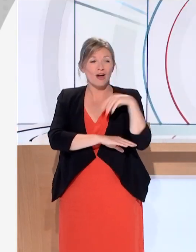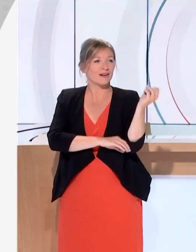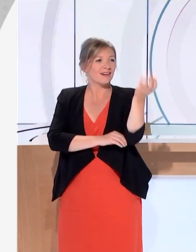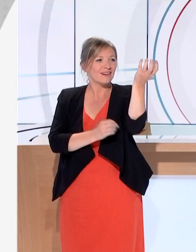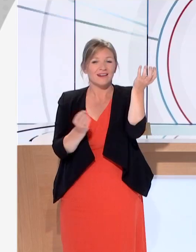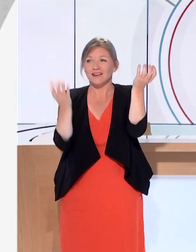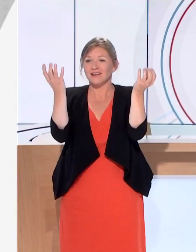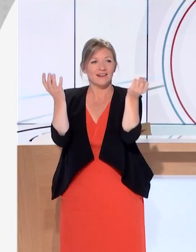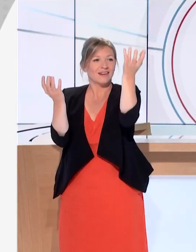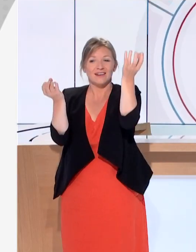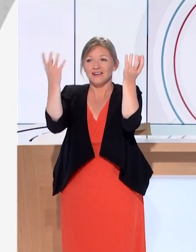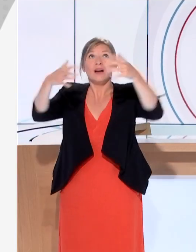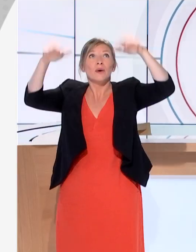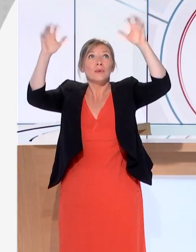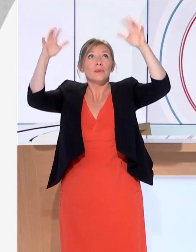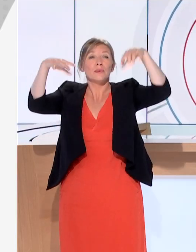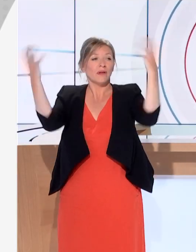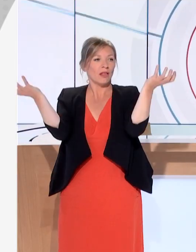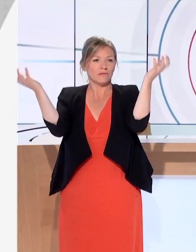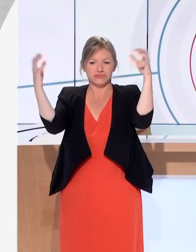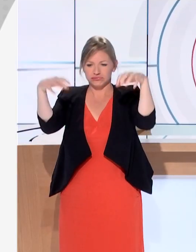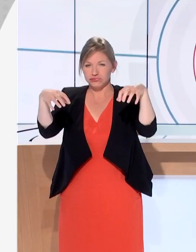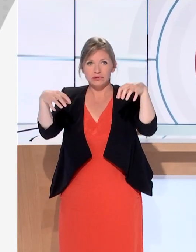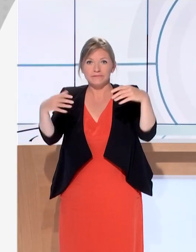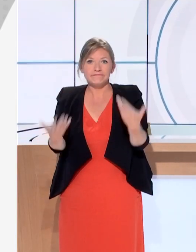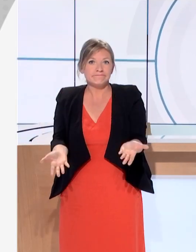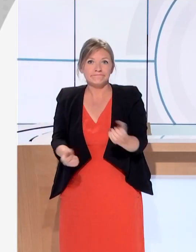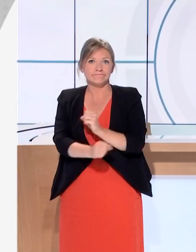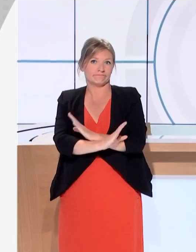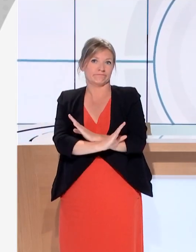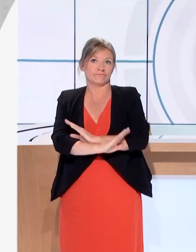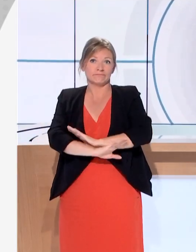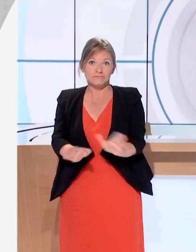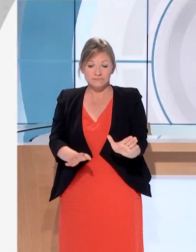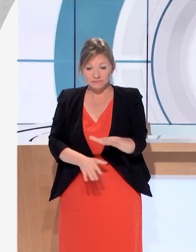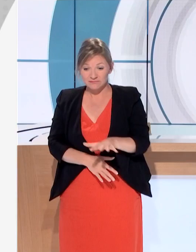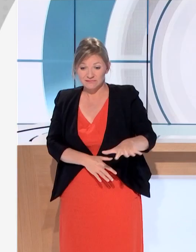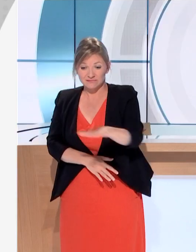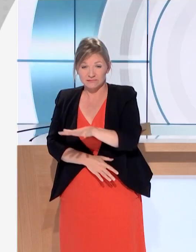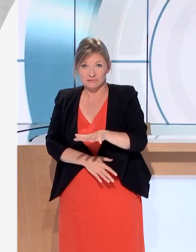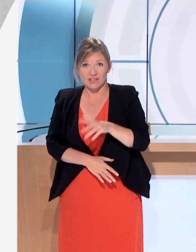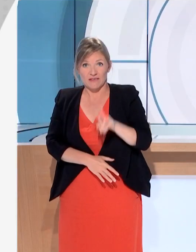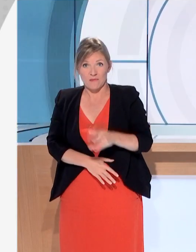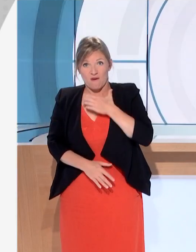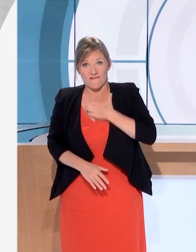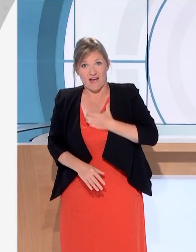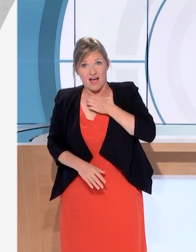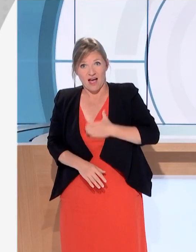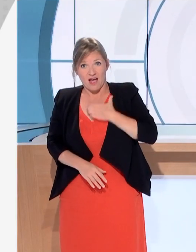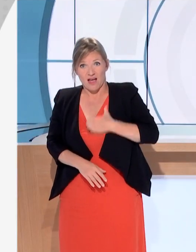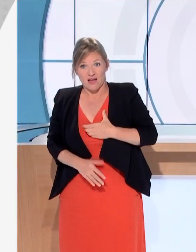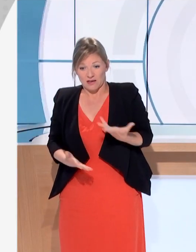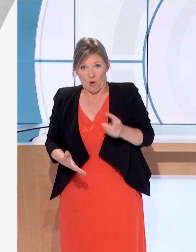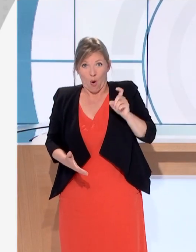les tilleuls étaient fleuris, il y avait une averse dessus, ça coulait les fleurs, donc terminé. Il y a des ruches qui sont en état de manque de nourriture, en état de